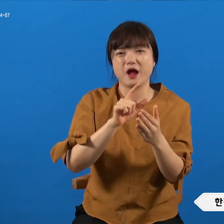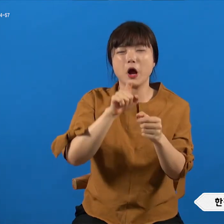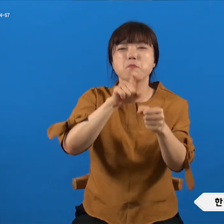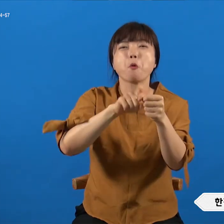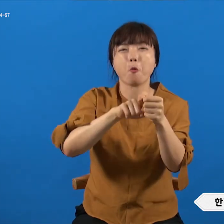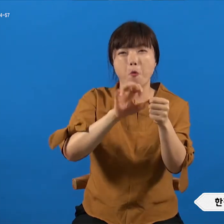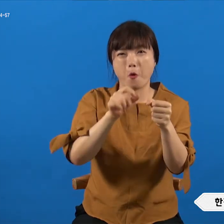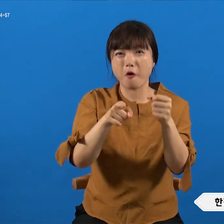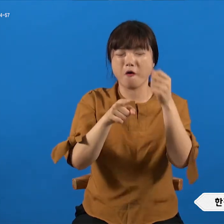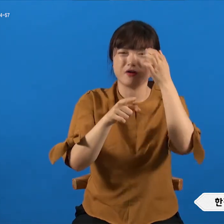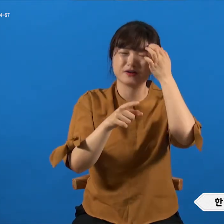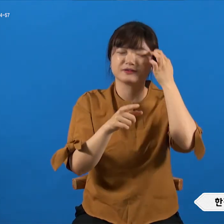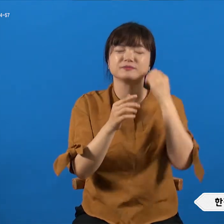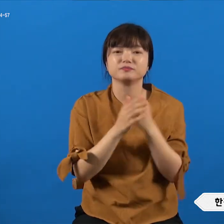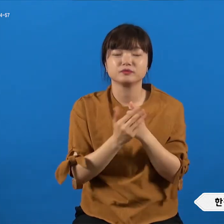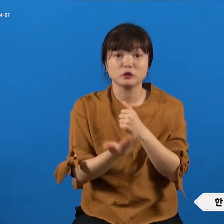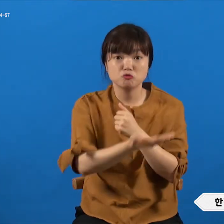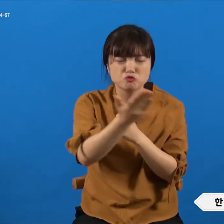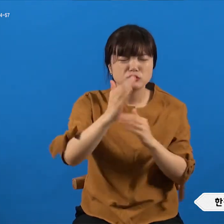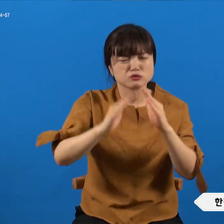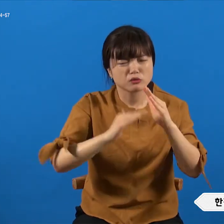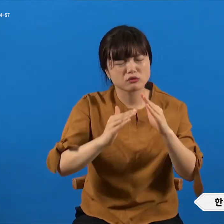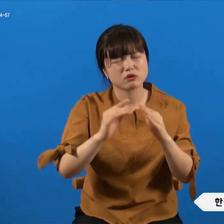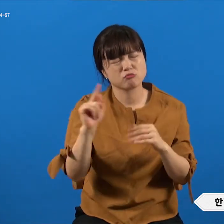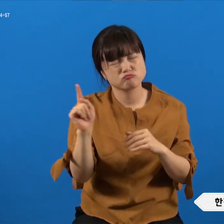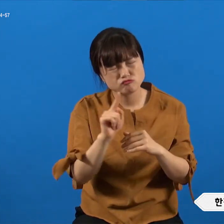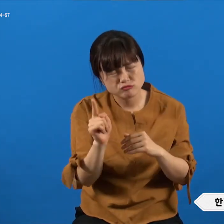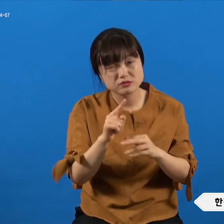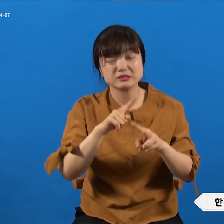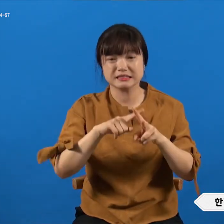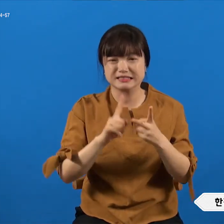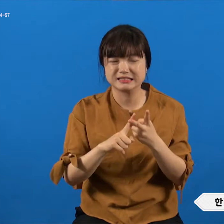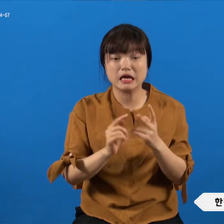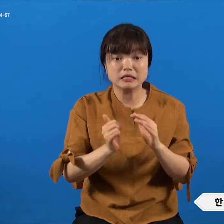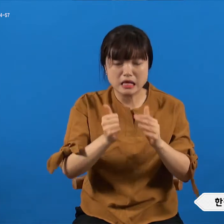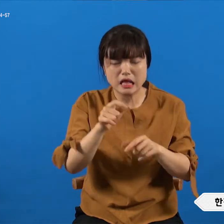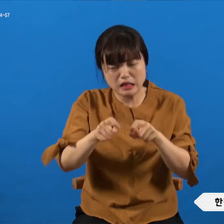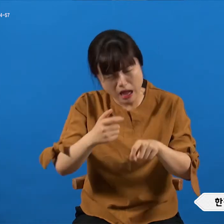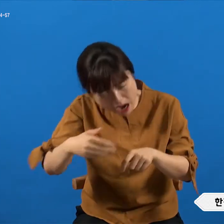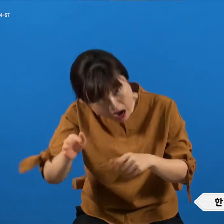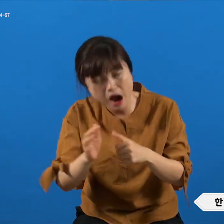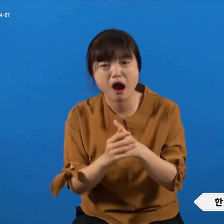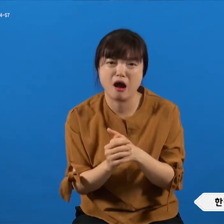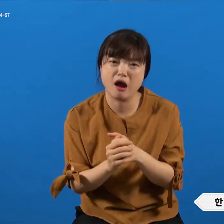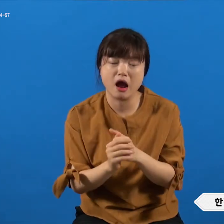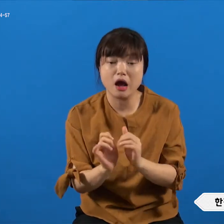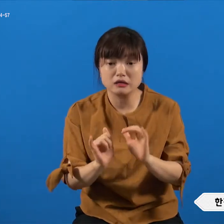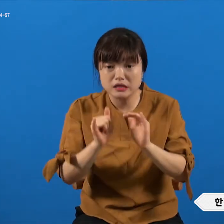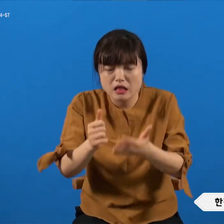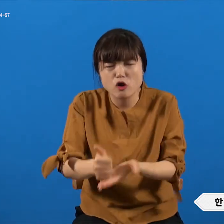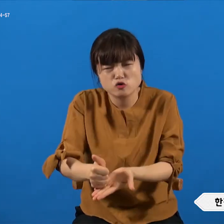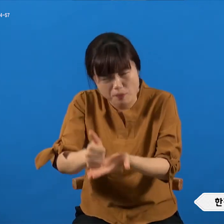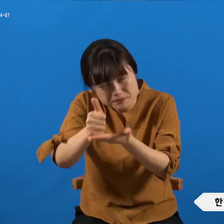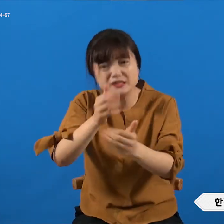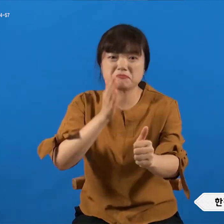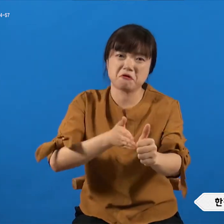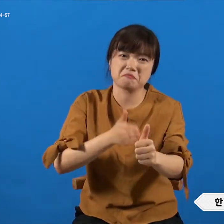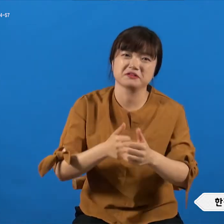그래서 우리 성도님들은 어떻게든 세상으로 나아가서 세상을 섬기셔야